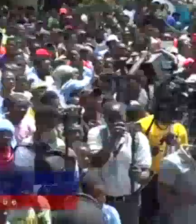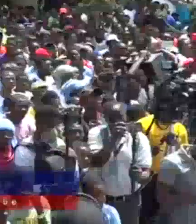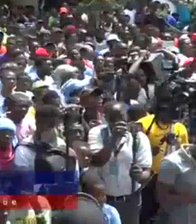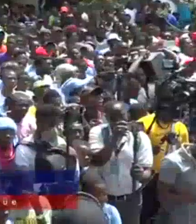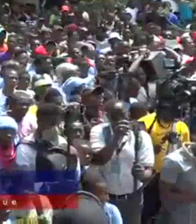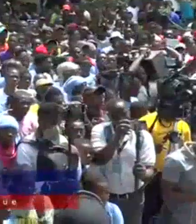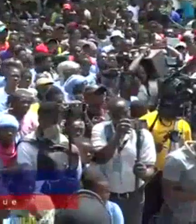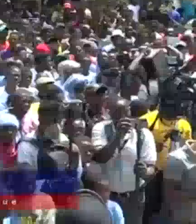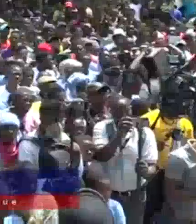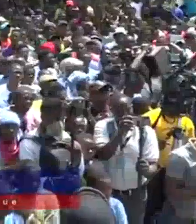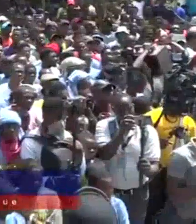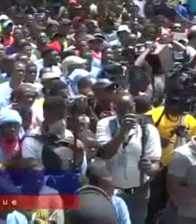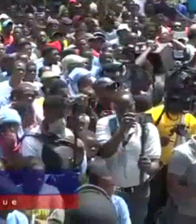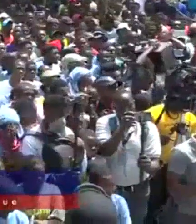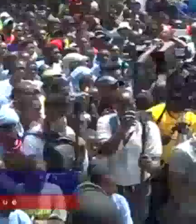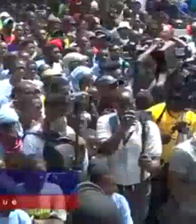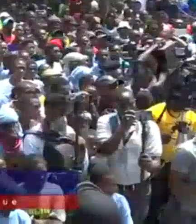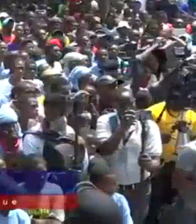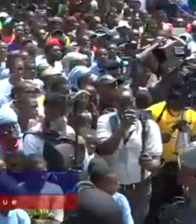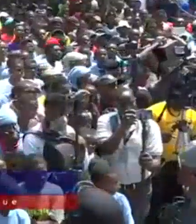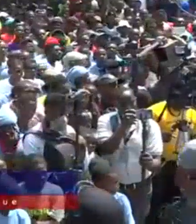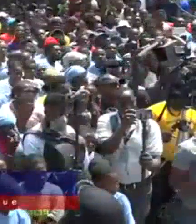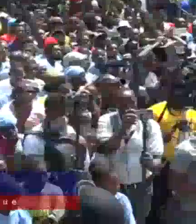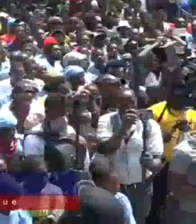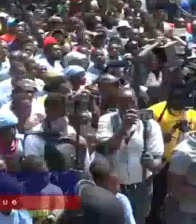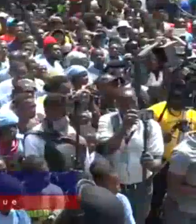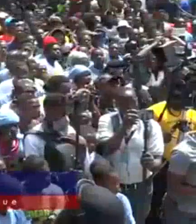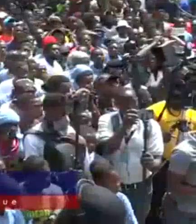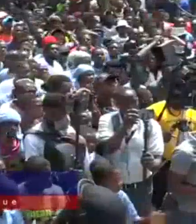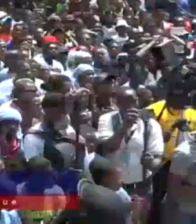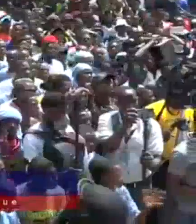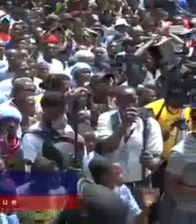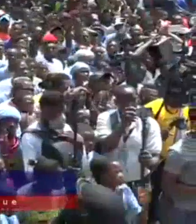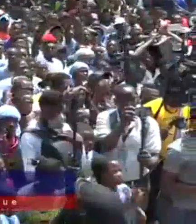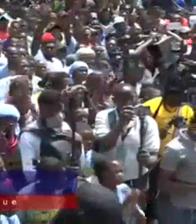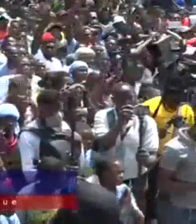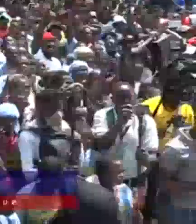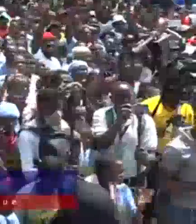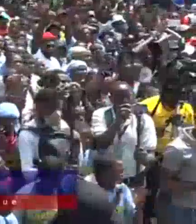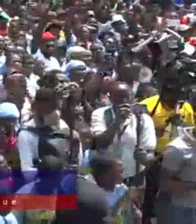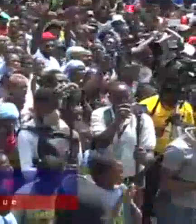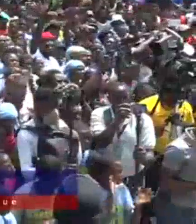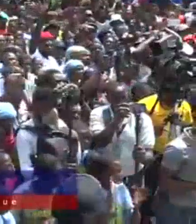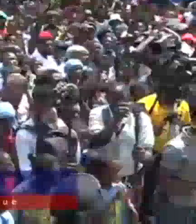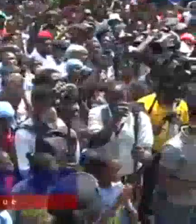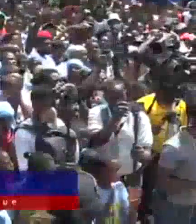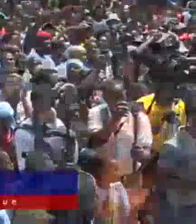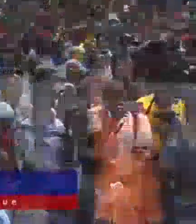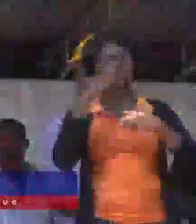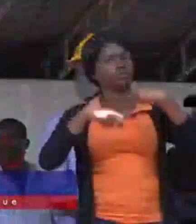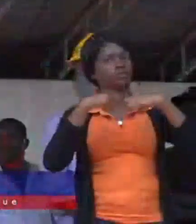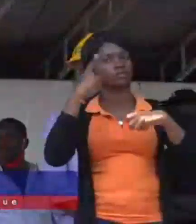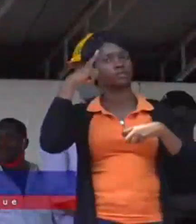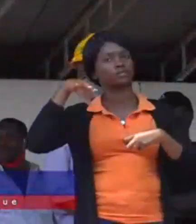pape difficile pour nous joindre. Délégué départemental là. Pour nous joindre, ministre de Ville. Le pape